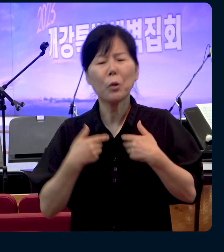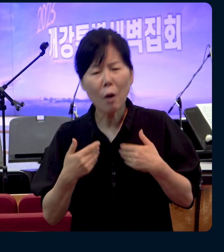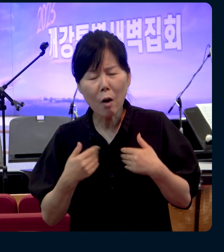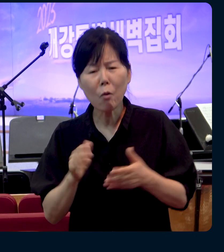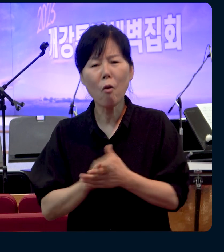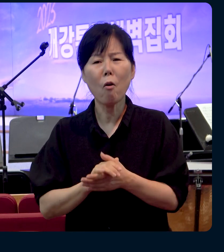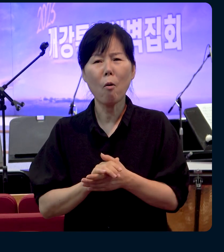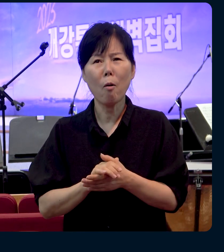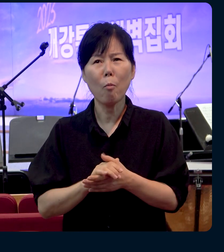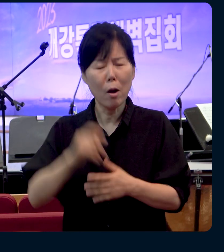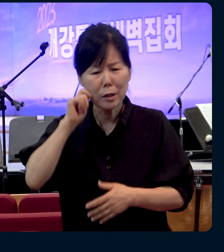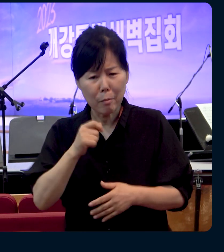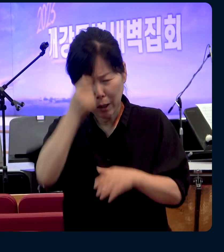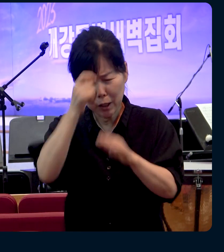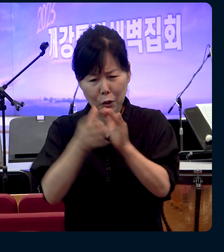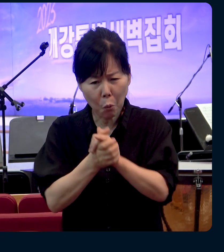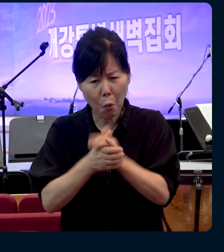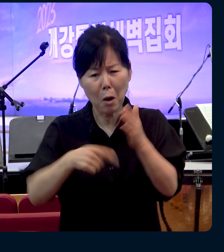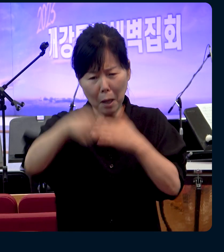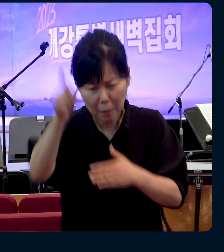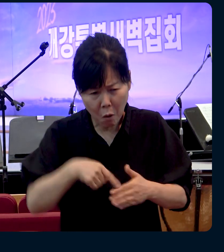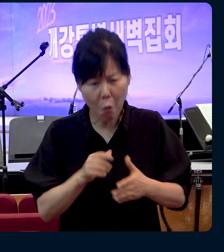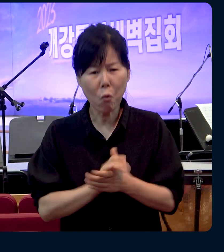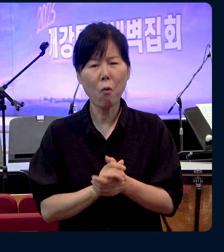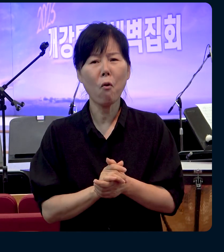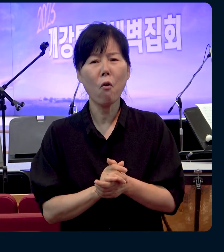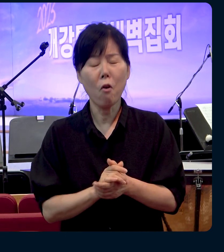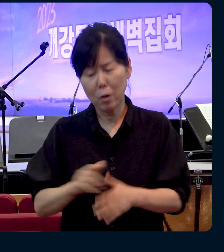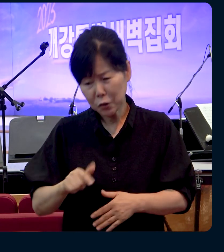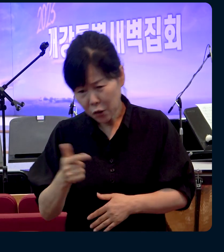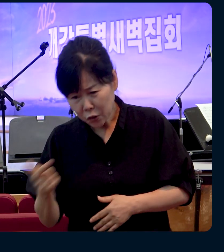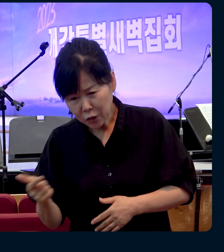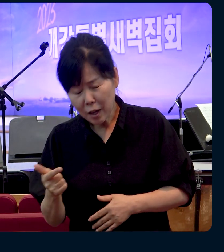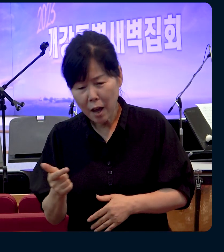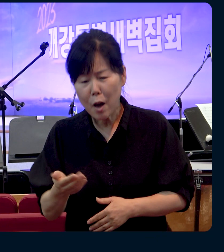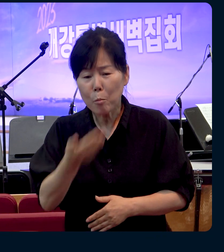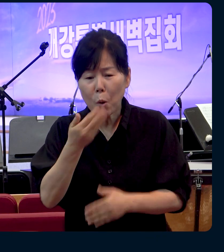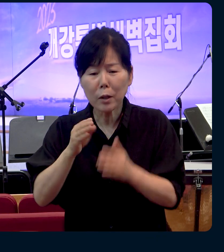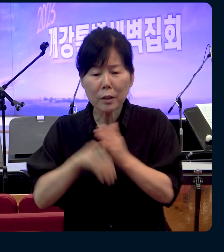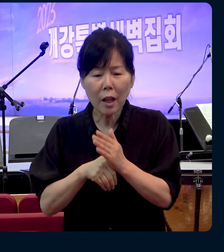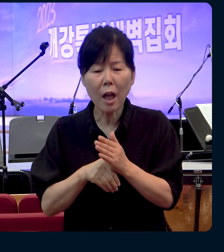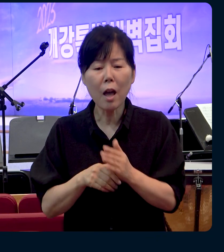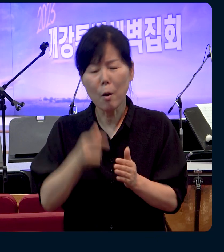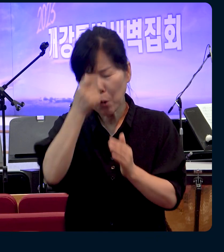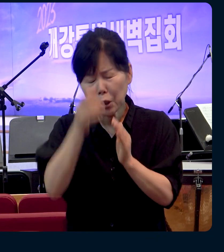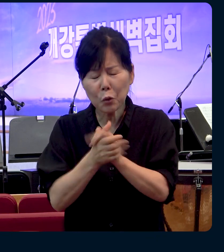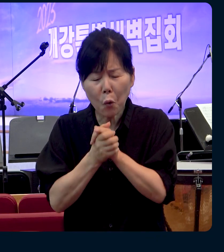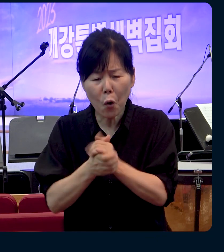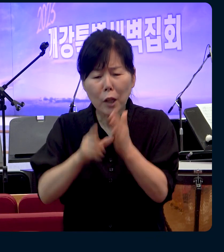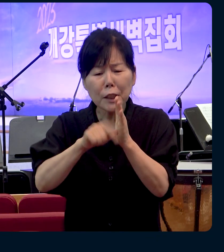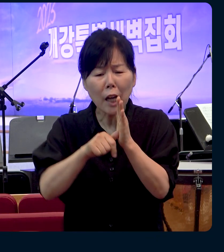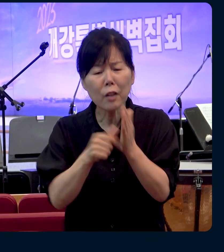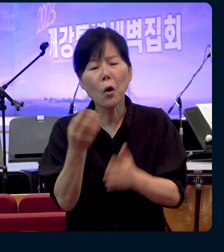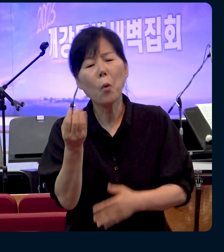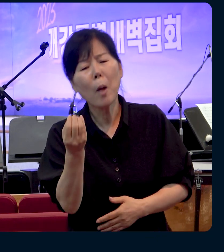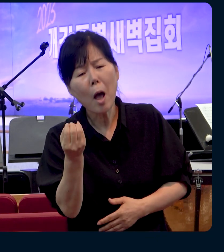기도는 갔다 오고 혹은 저녁에 밥 먹을 때 기도할 때는 식사 기도는 얼만큼